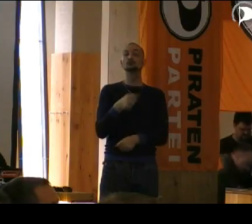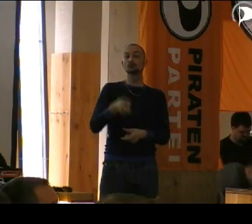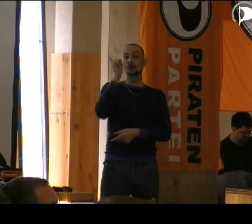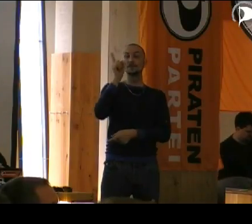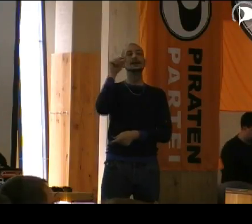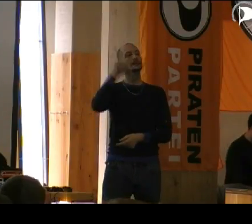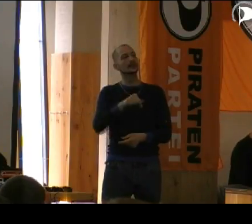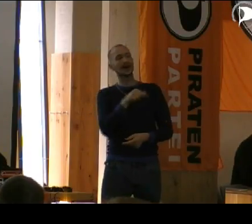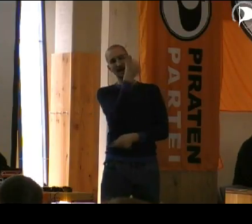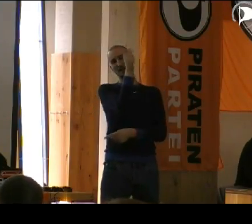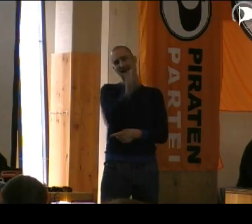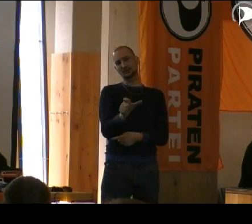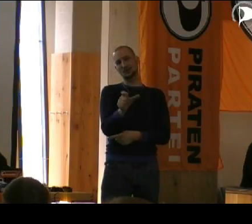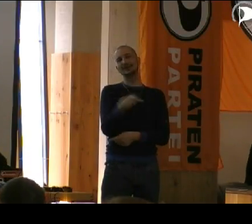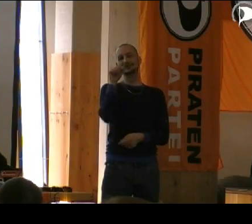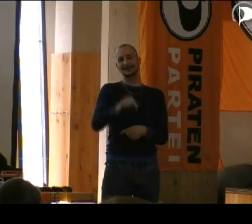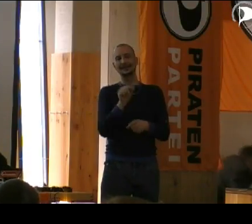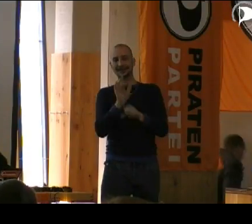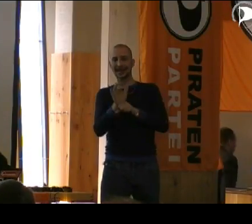dafür also